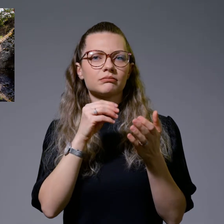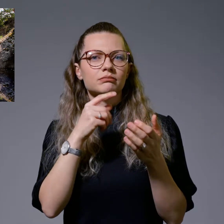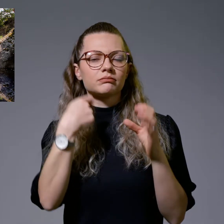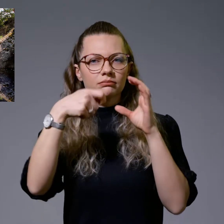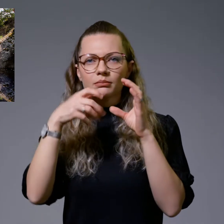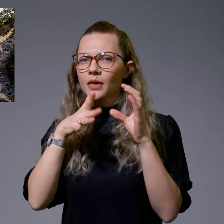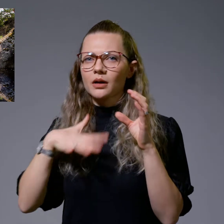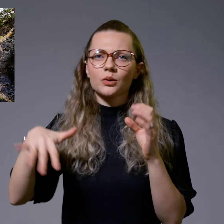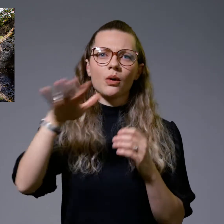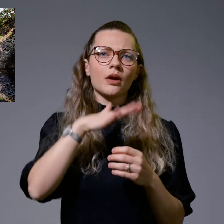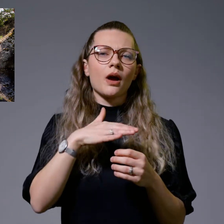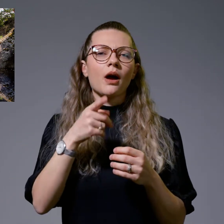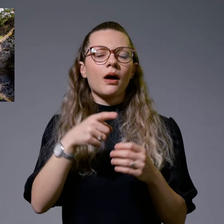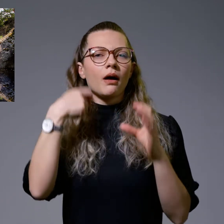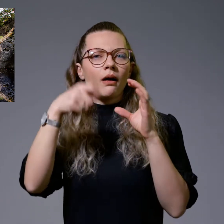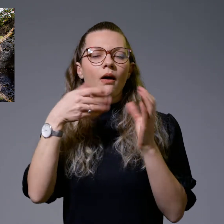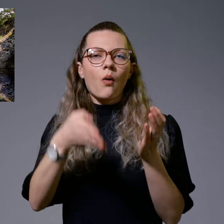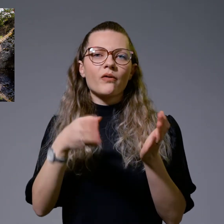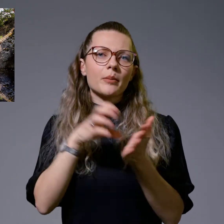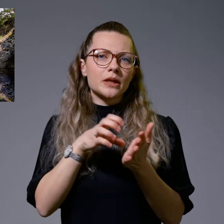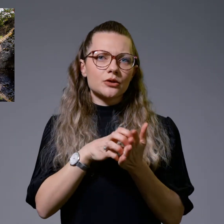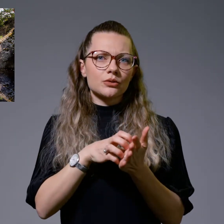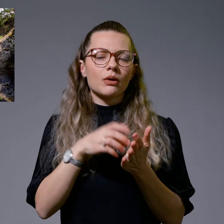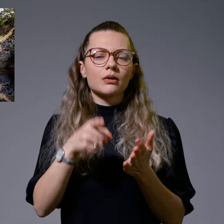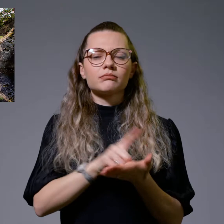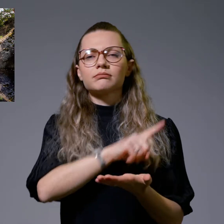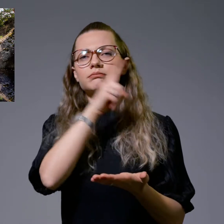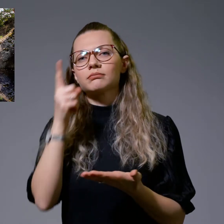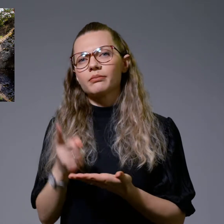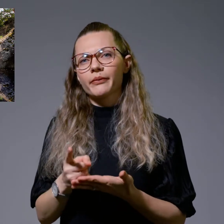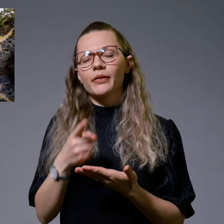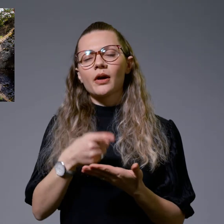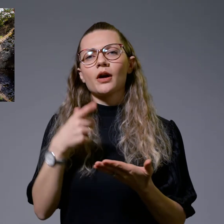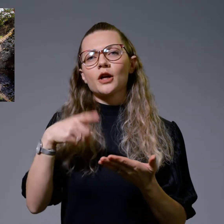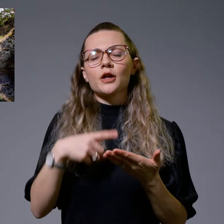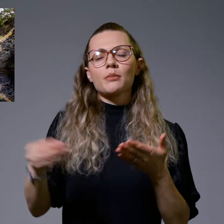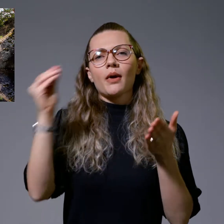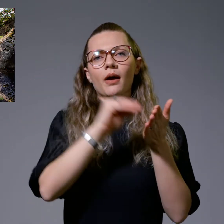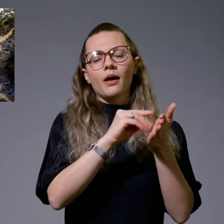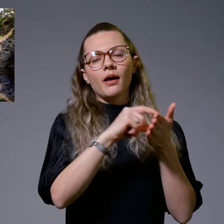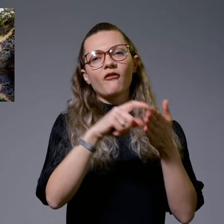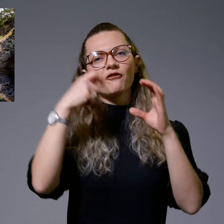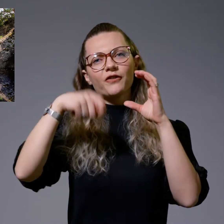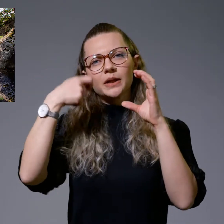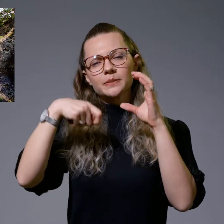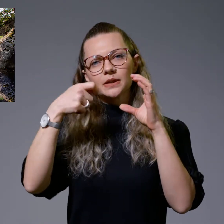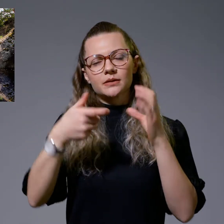ги сними на ова место и оттогаш го добива епитетот филмски.